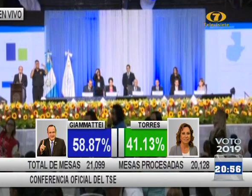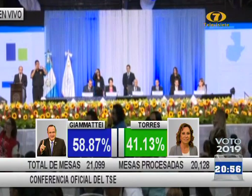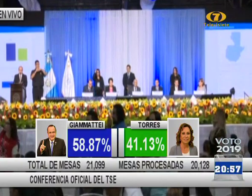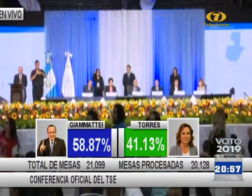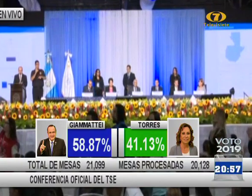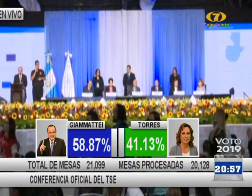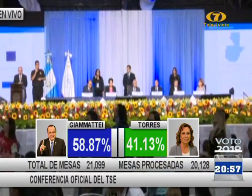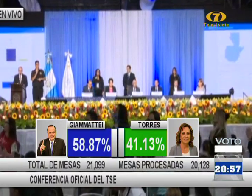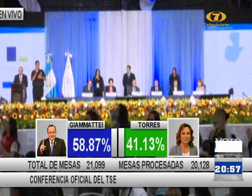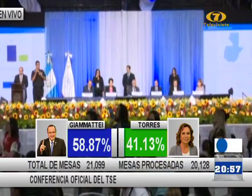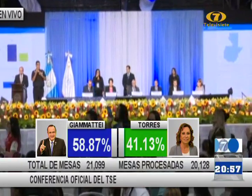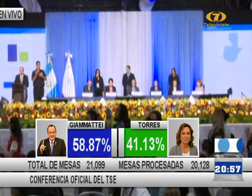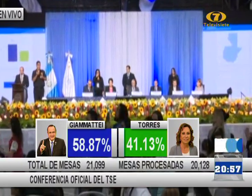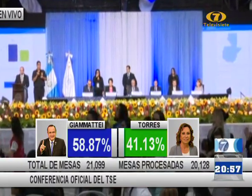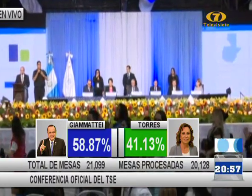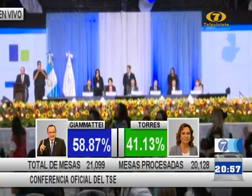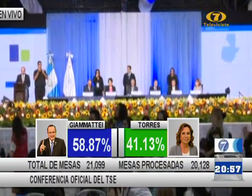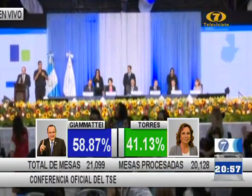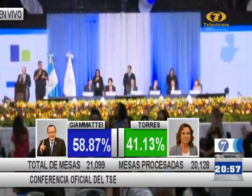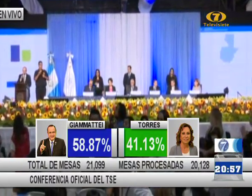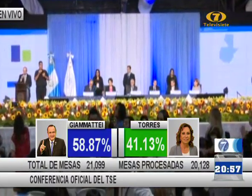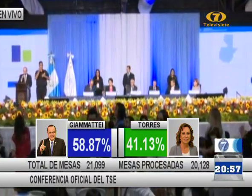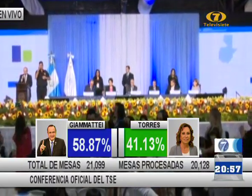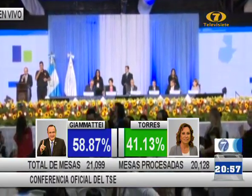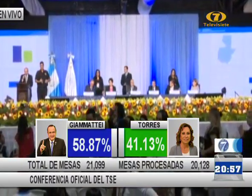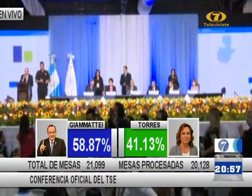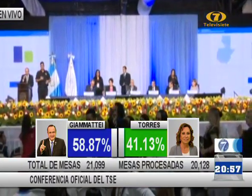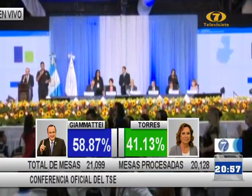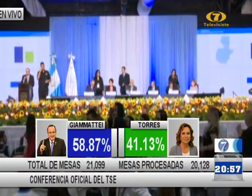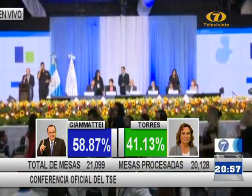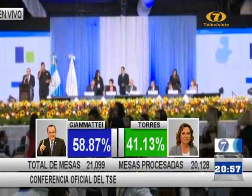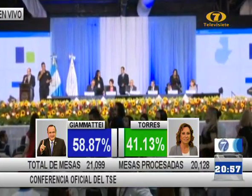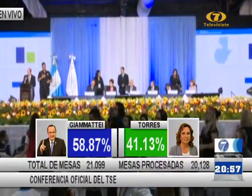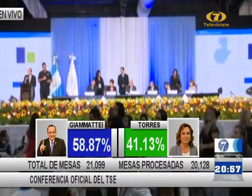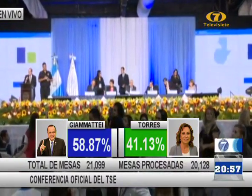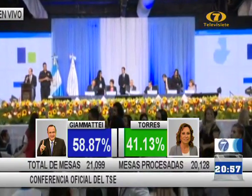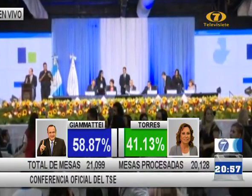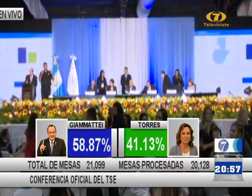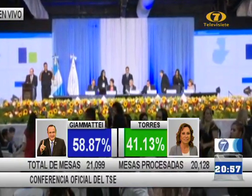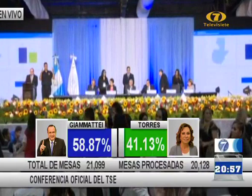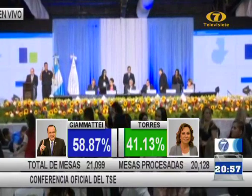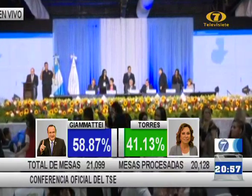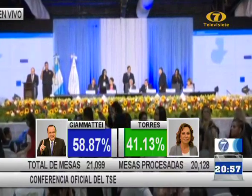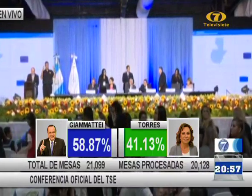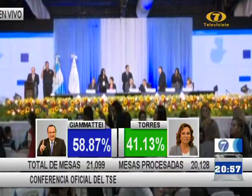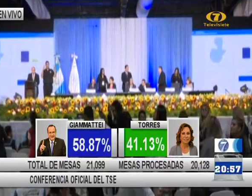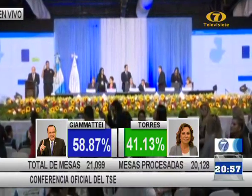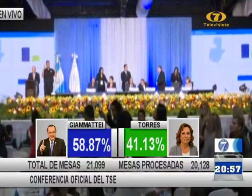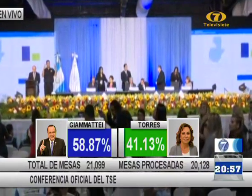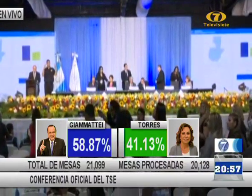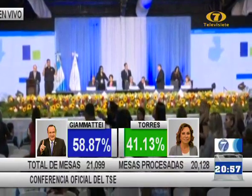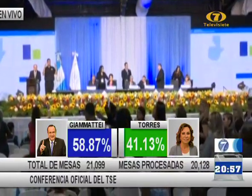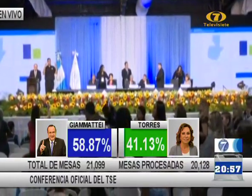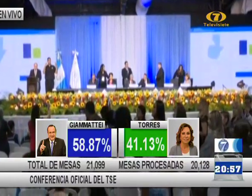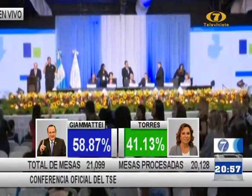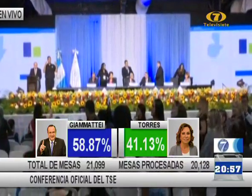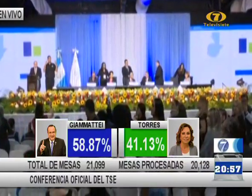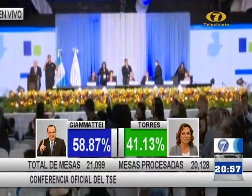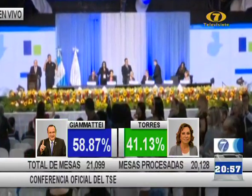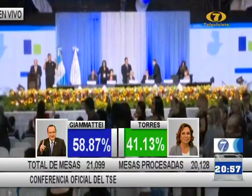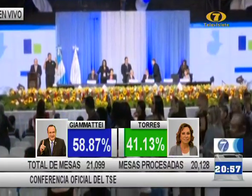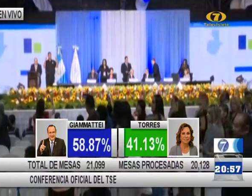de la noche, una conferencia de prensa anticipada antes de las 9 de la noche. Esto no se había visto con facilidad